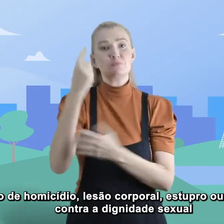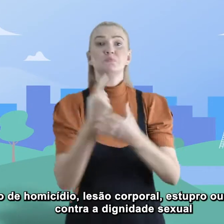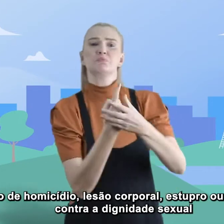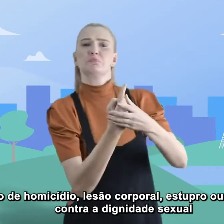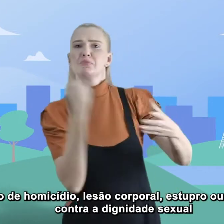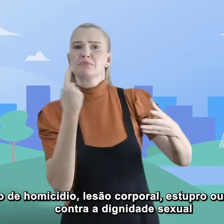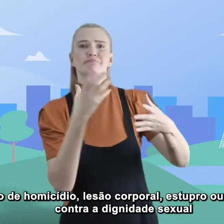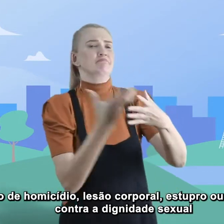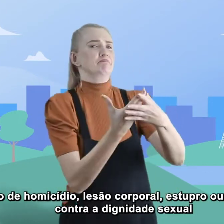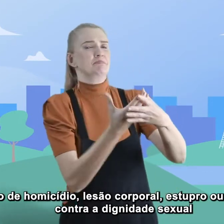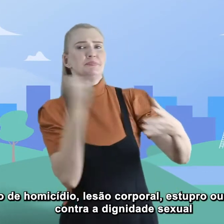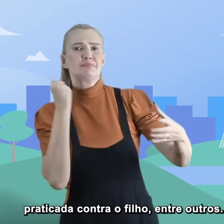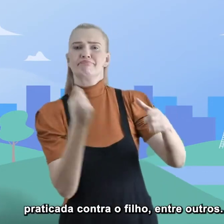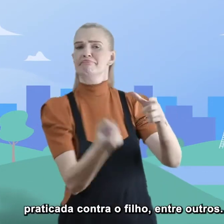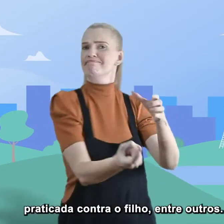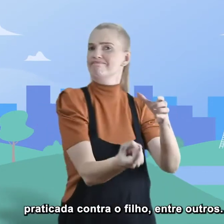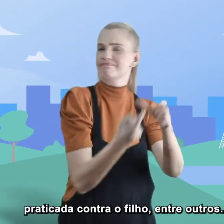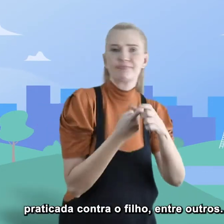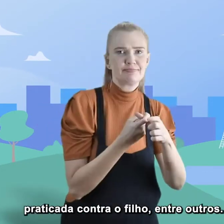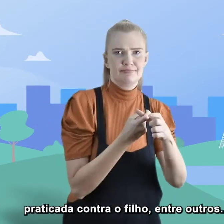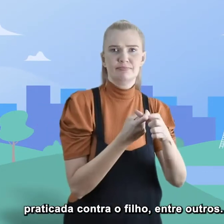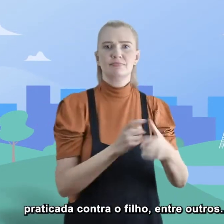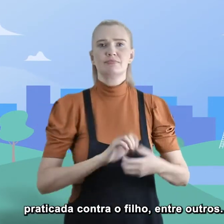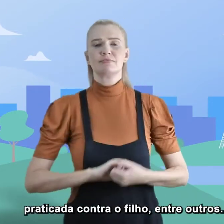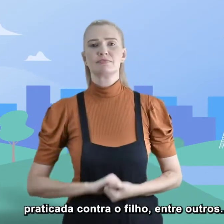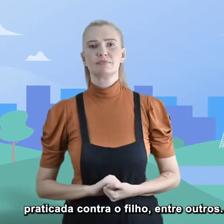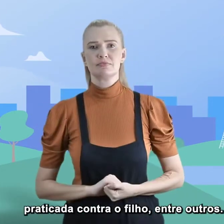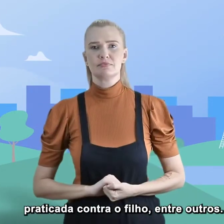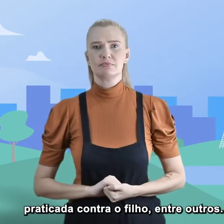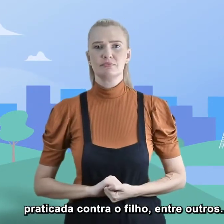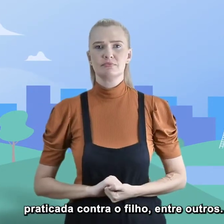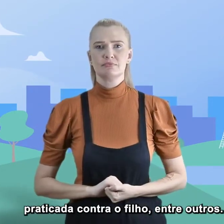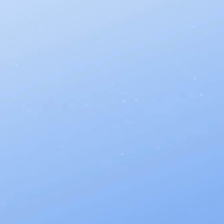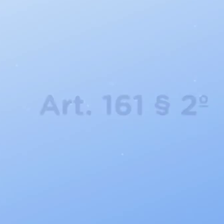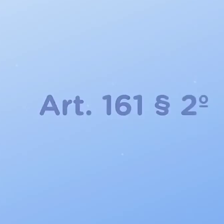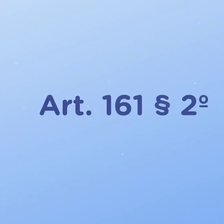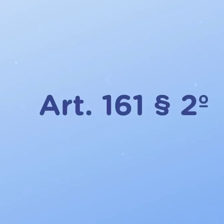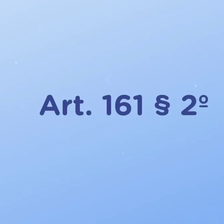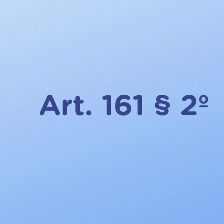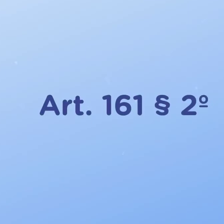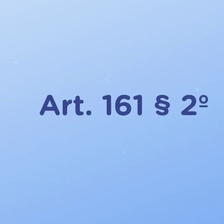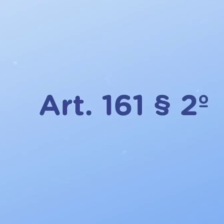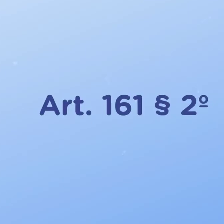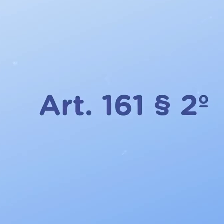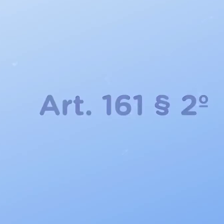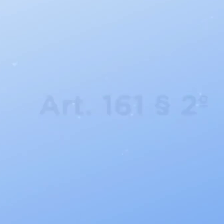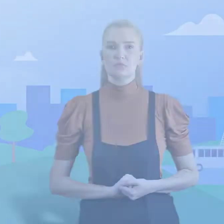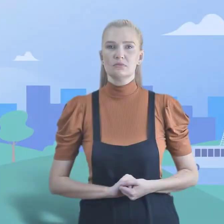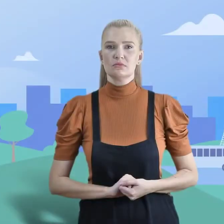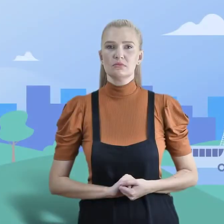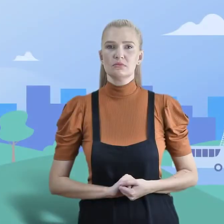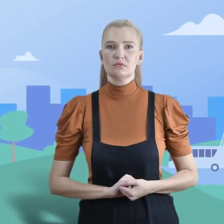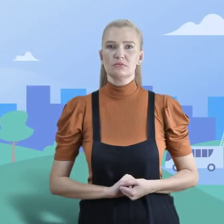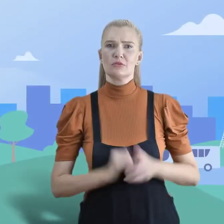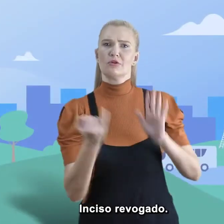contra a dignidade sexual praticada contra o filho, entre outros. Artigo 161, parágrafo 2º.